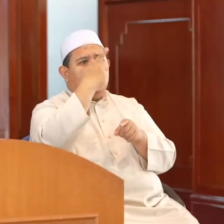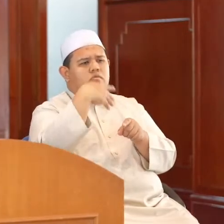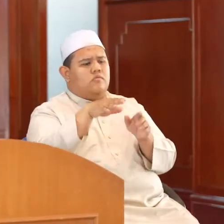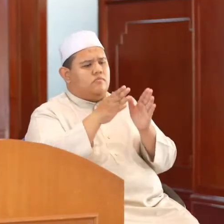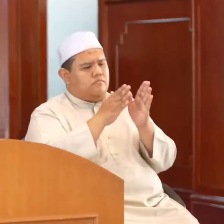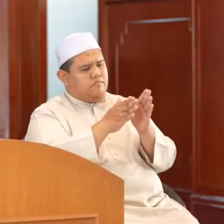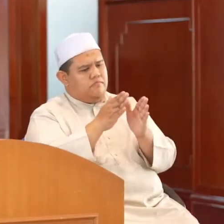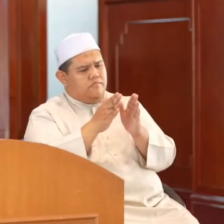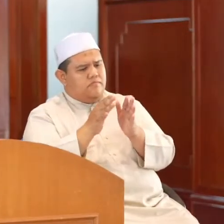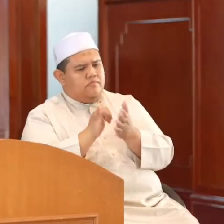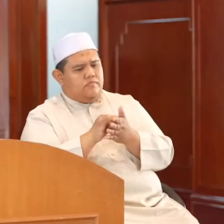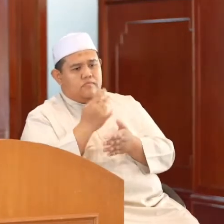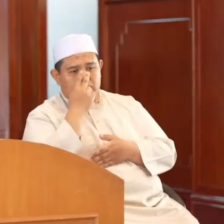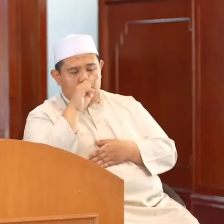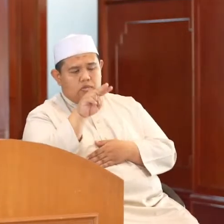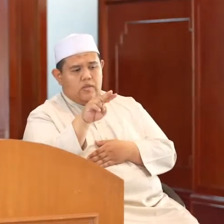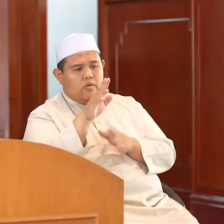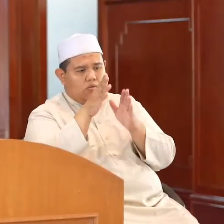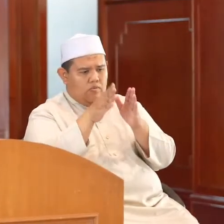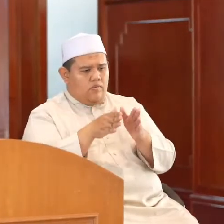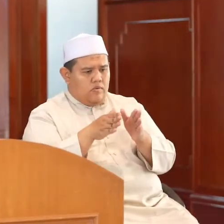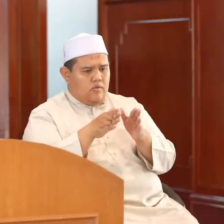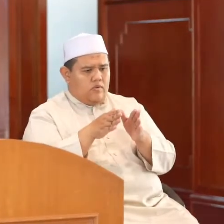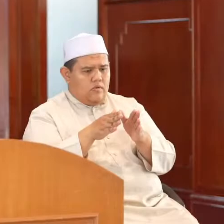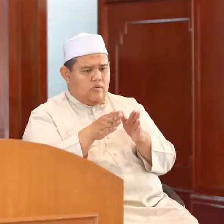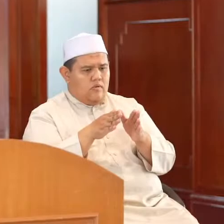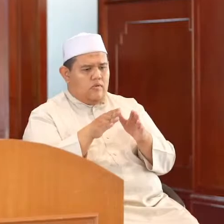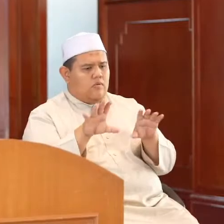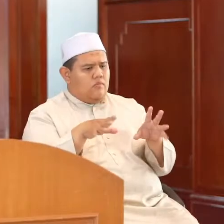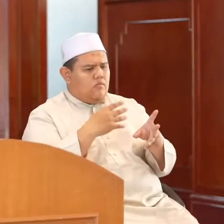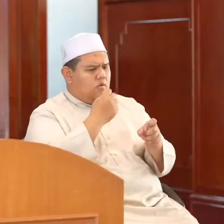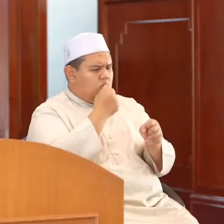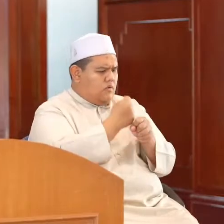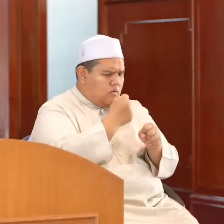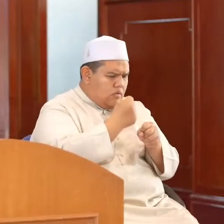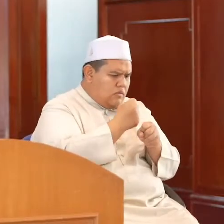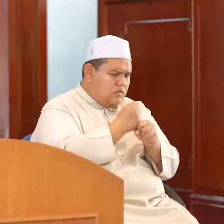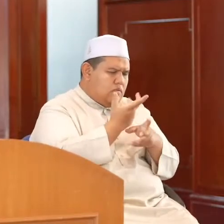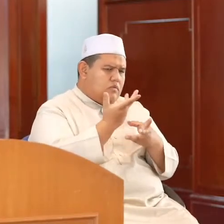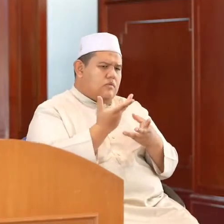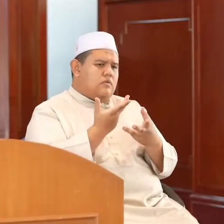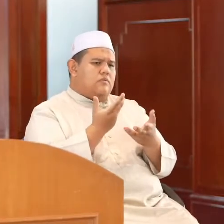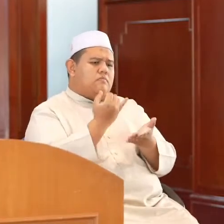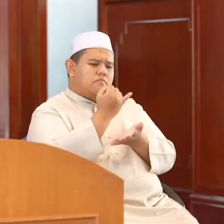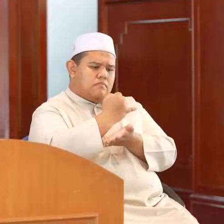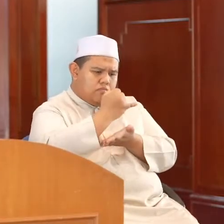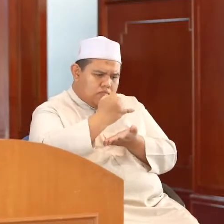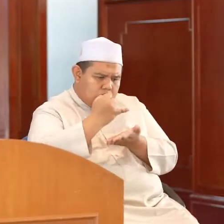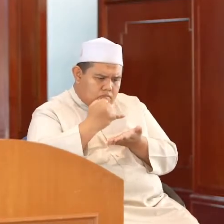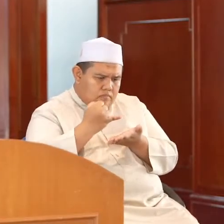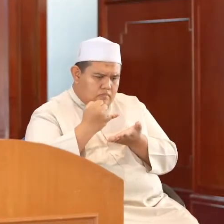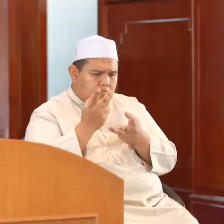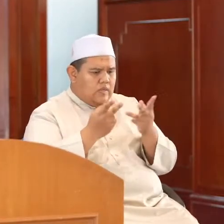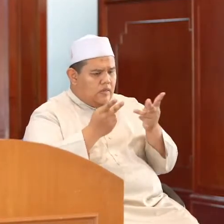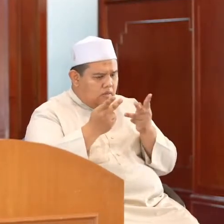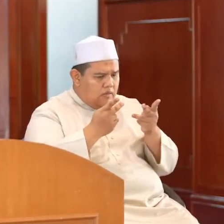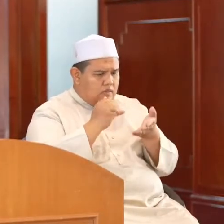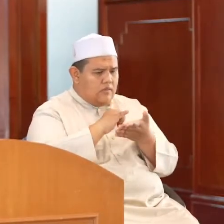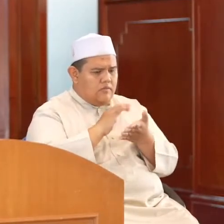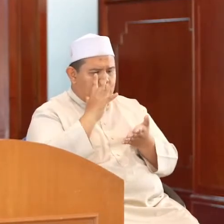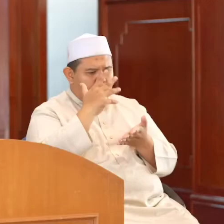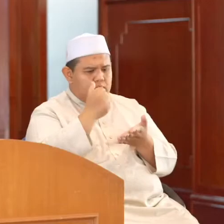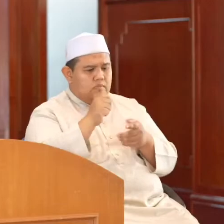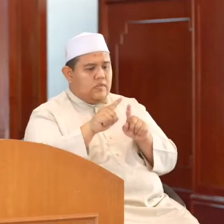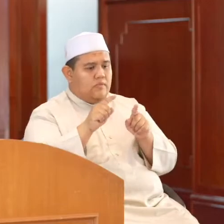Tengok seorang tu buat kereta, dia sebagai arkitek kereta terbaik di dunia, sedang setahun kemudian ada